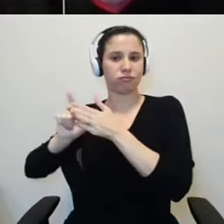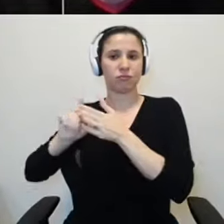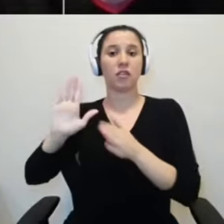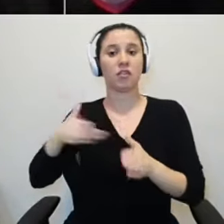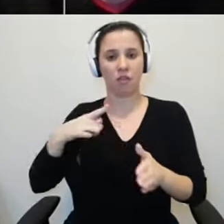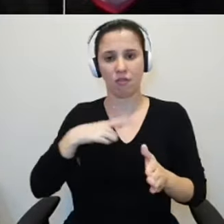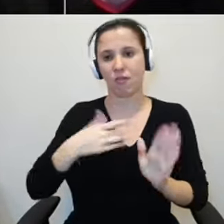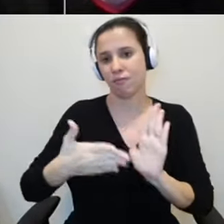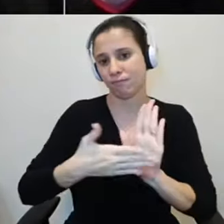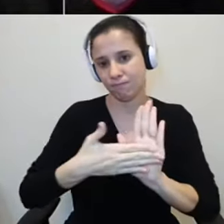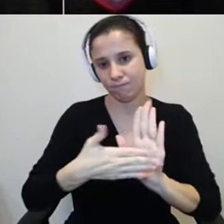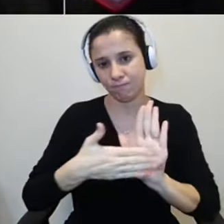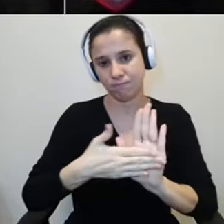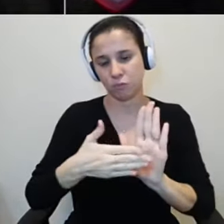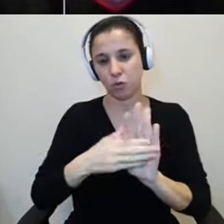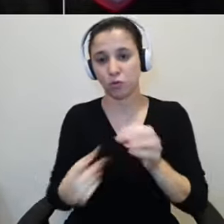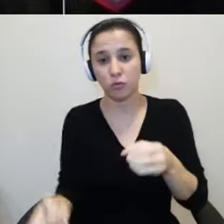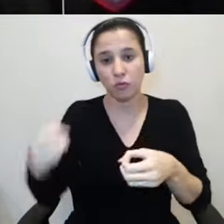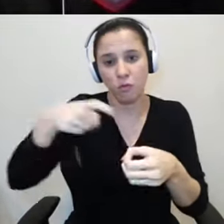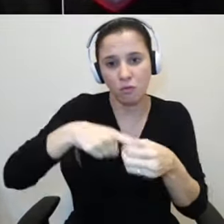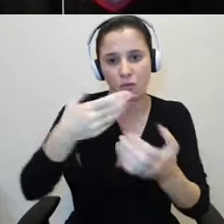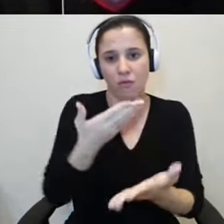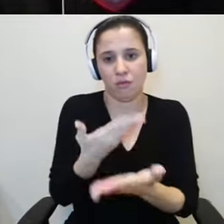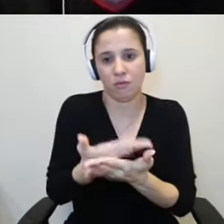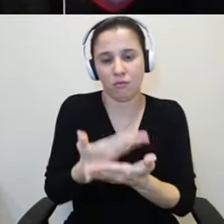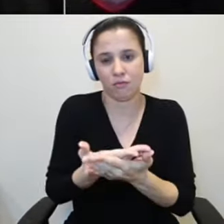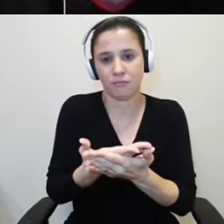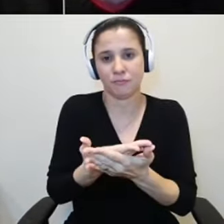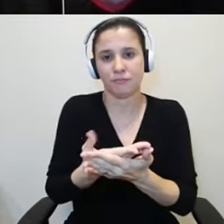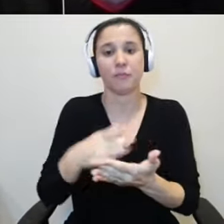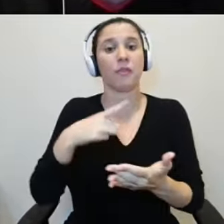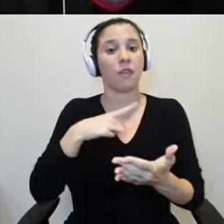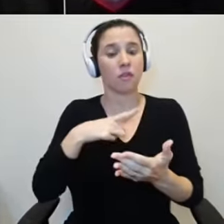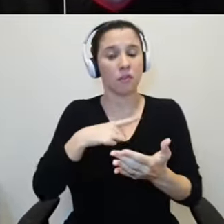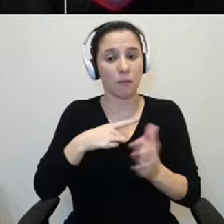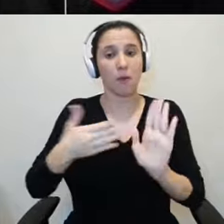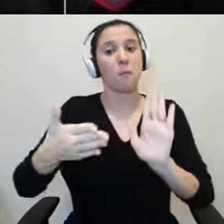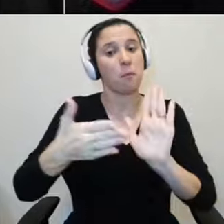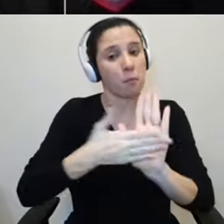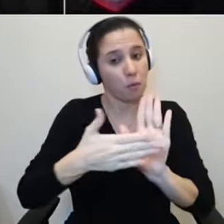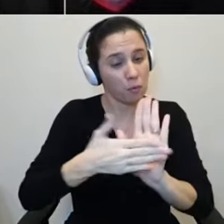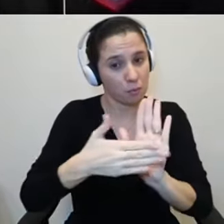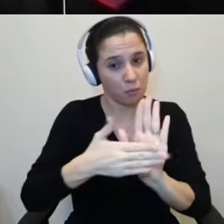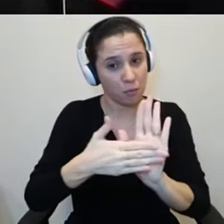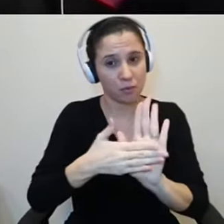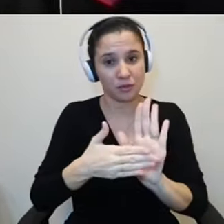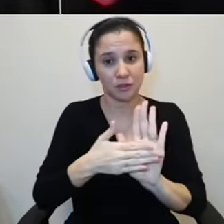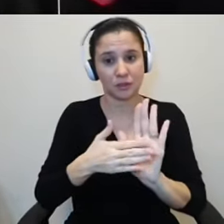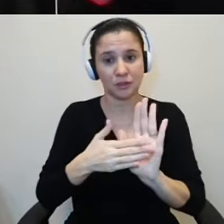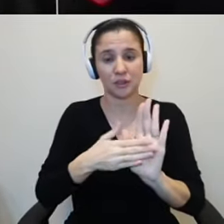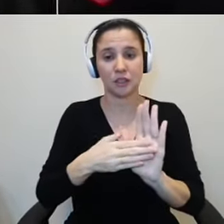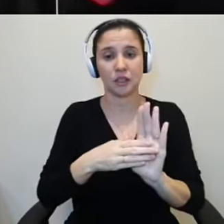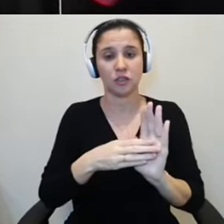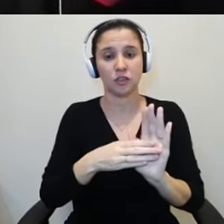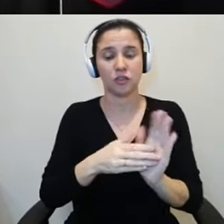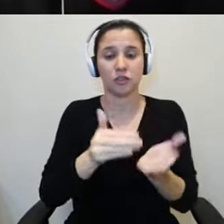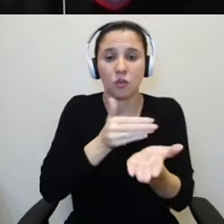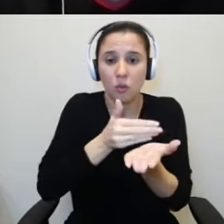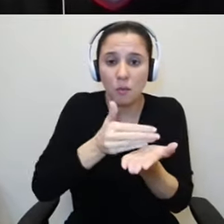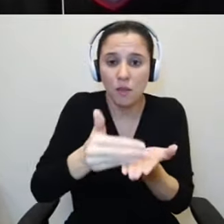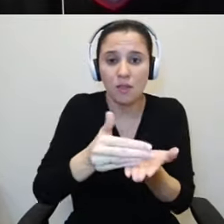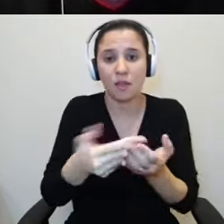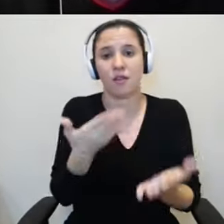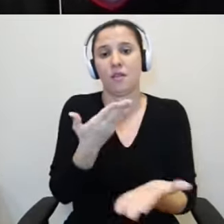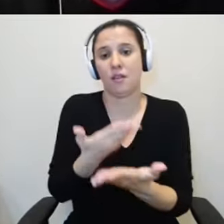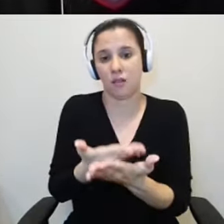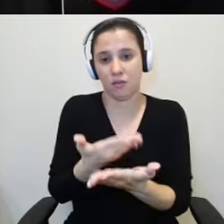de retorno a atividades e uma proposta de calendário letivo. Essa proposta, pessoal, de acordo com essa portaria, ela